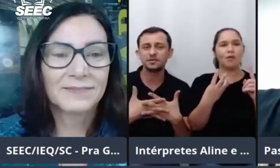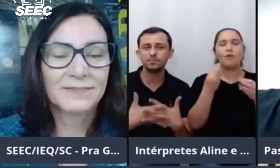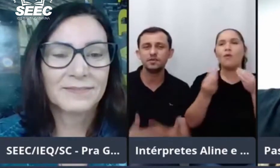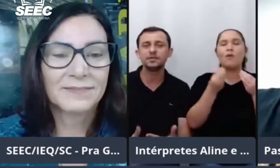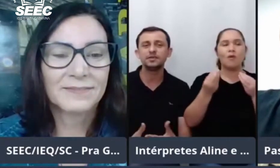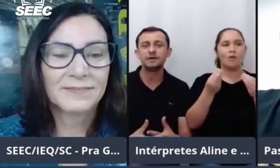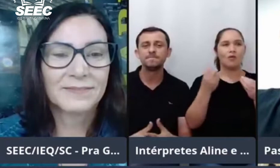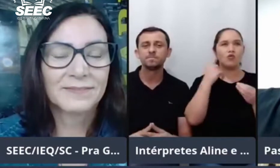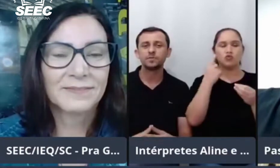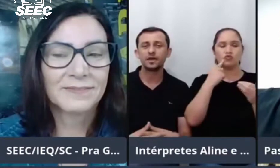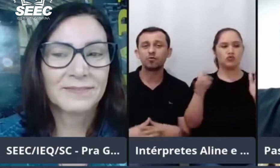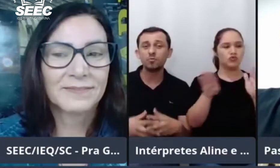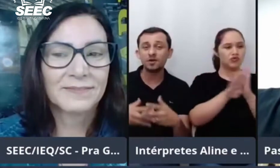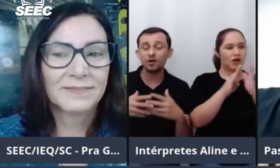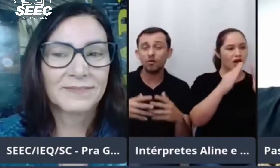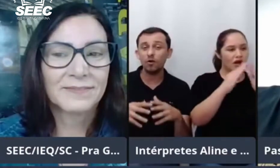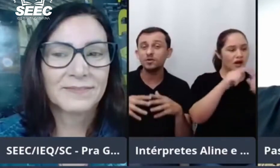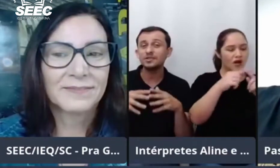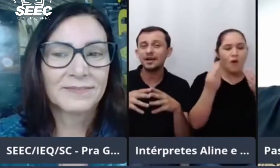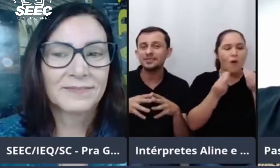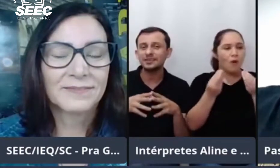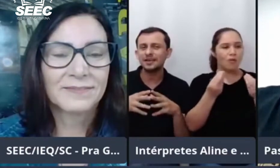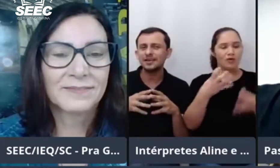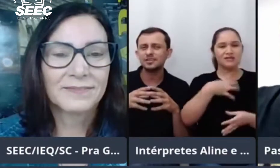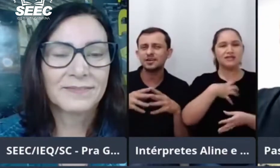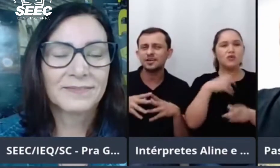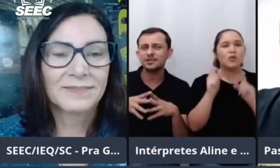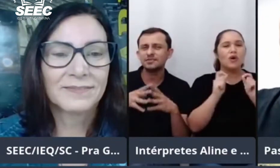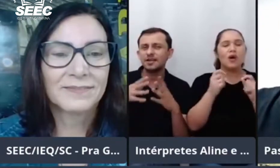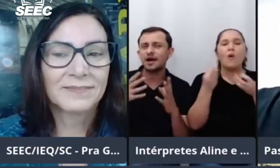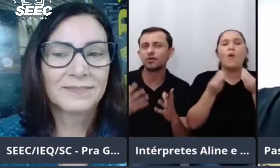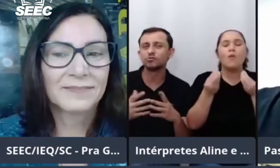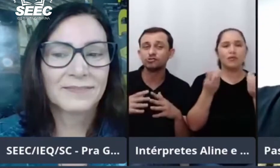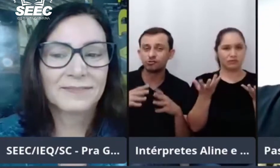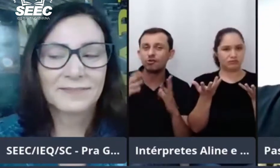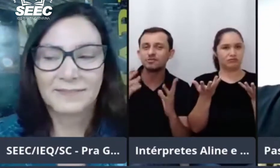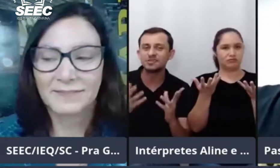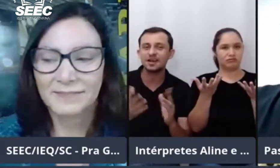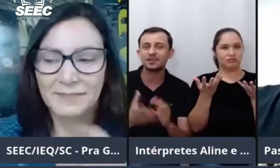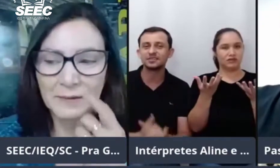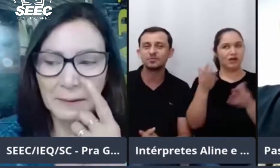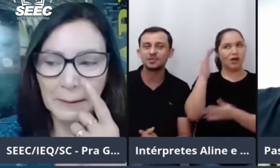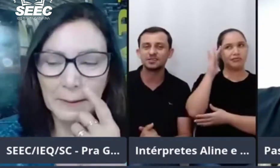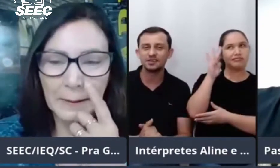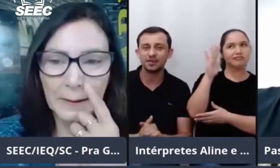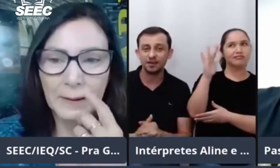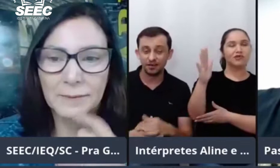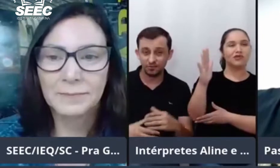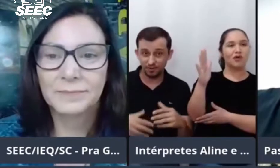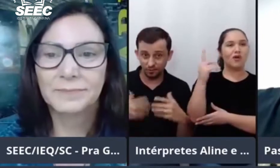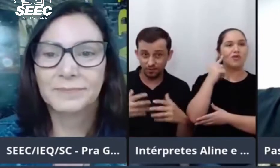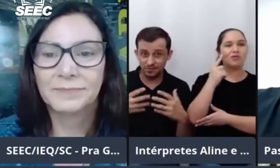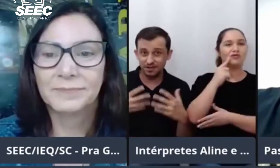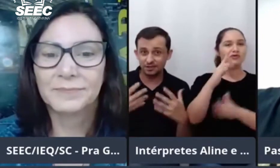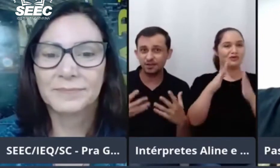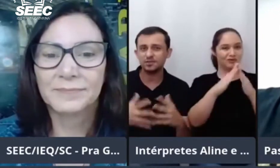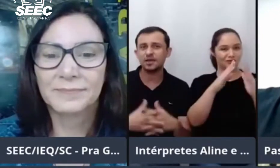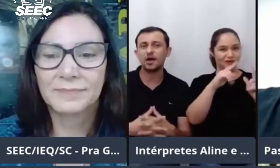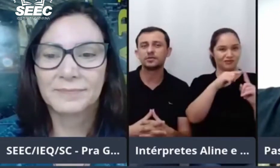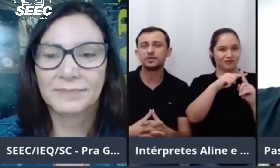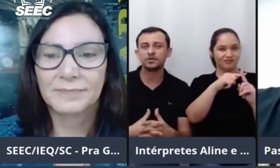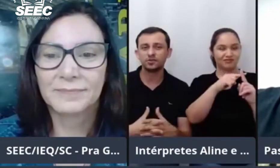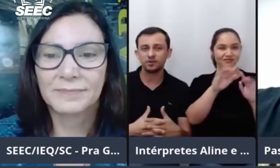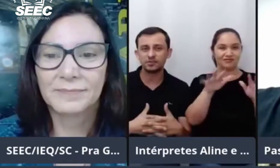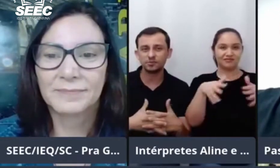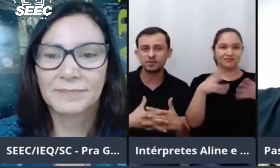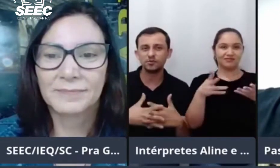ser recebida, né? Qual a igreja ideal dos sonhos dela, digamos assim? Qual seria a igreja